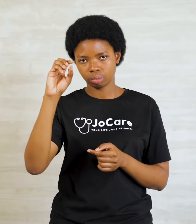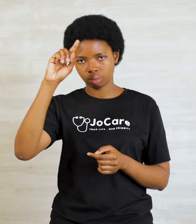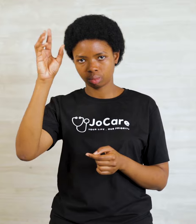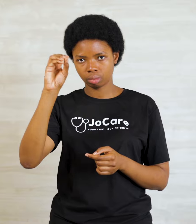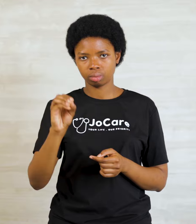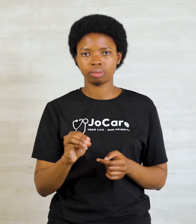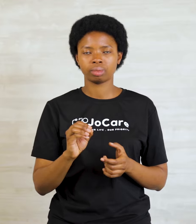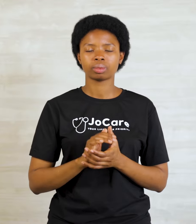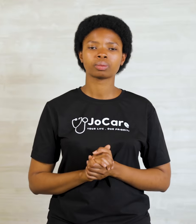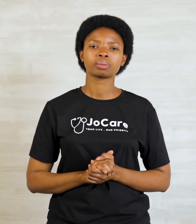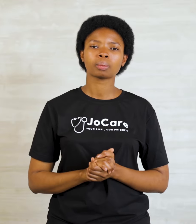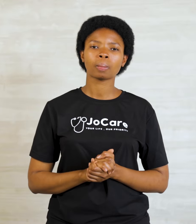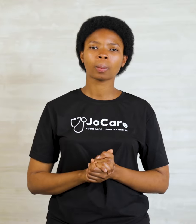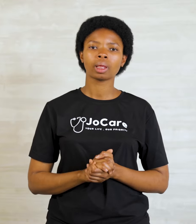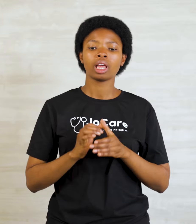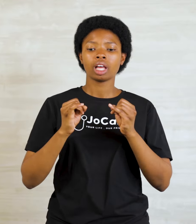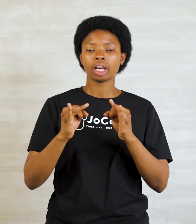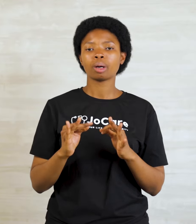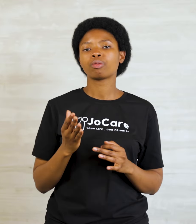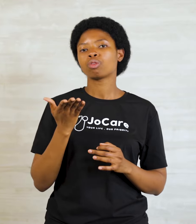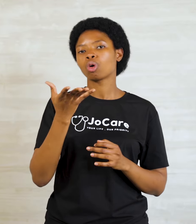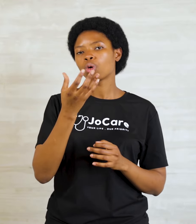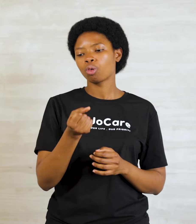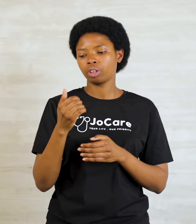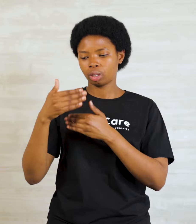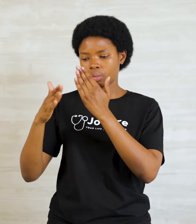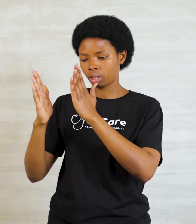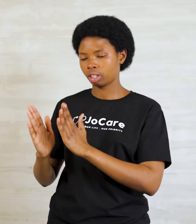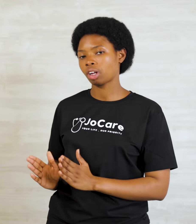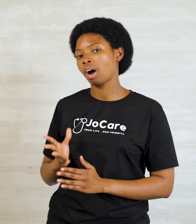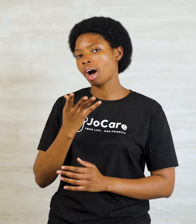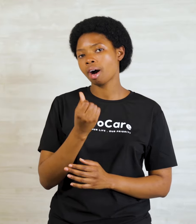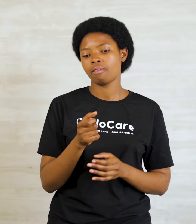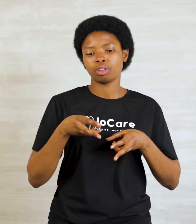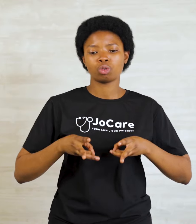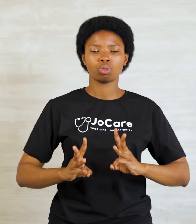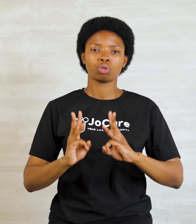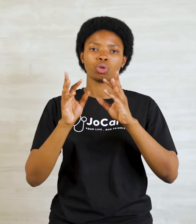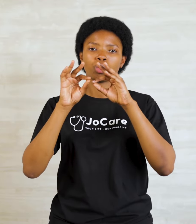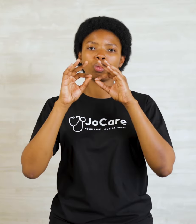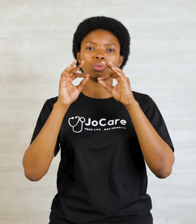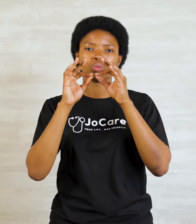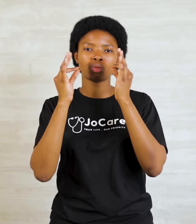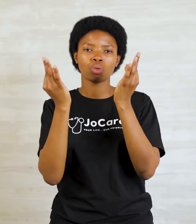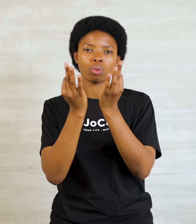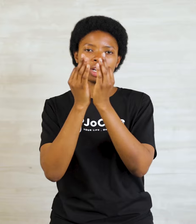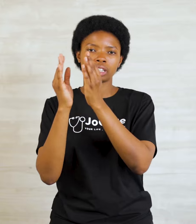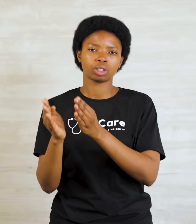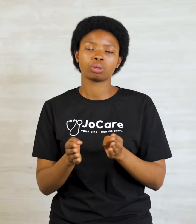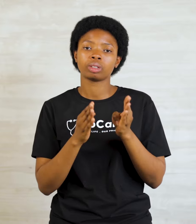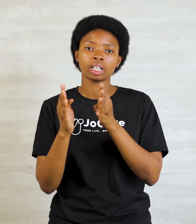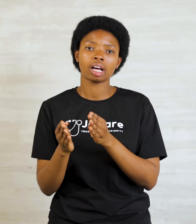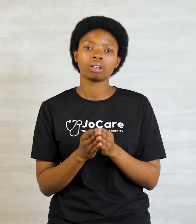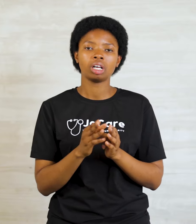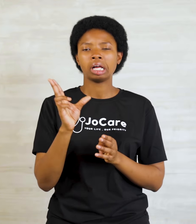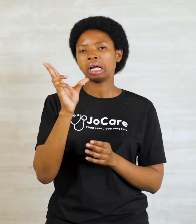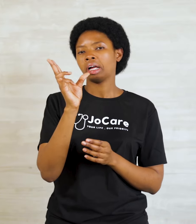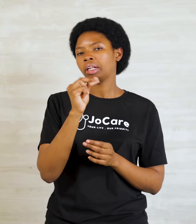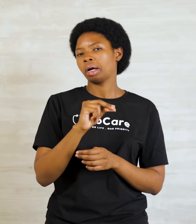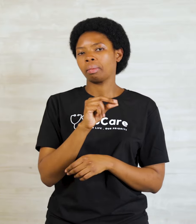wabona mugenzi wawe afite uburyo ahisemo gukuboneza urubyaro nta cyaha yamaze gusobanukirwa neza niba kwifata byamunaniye ko